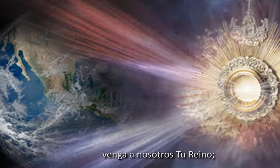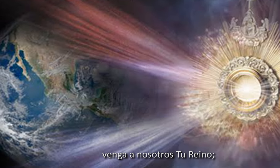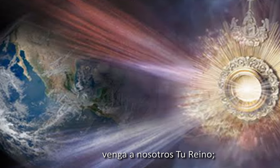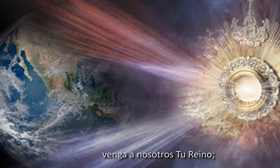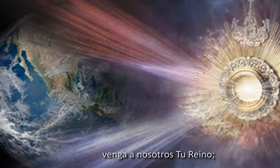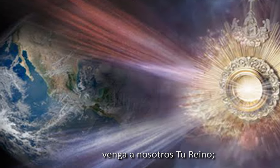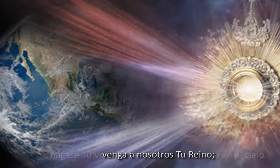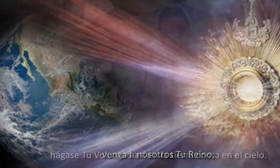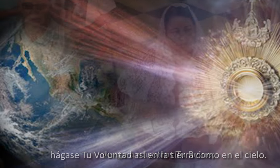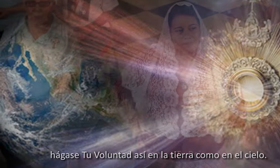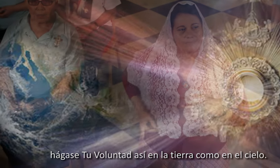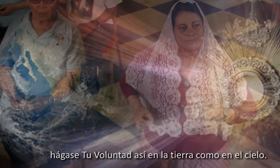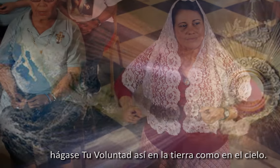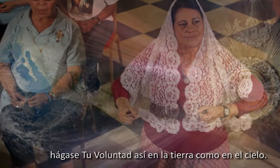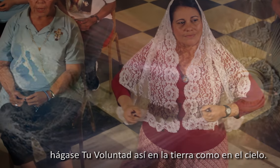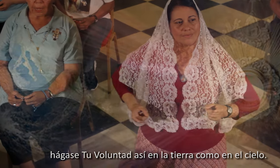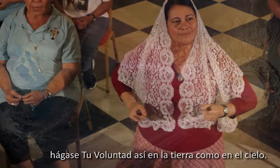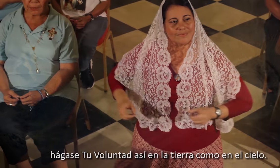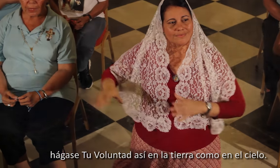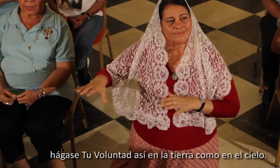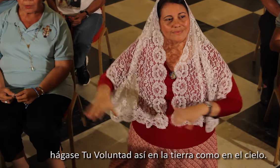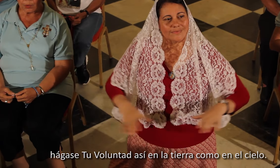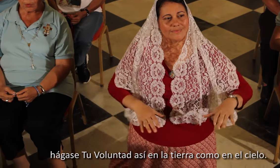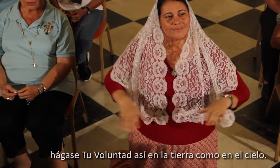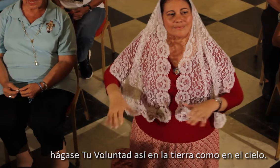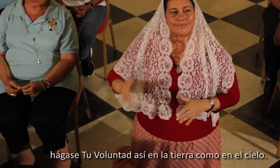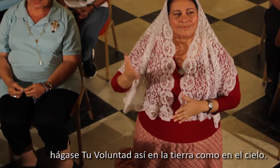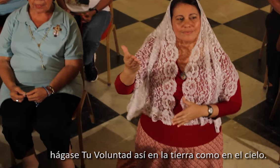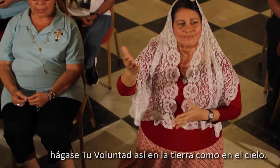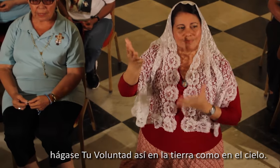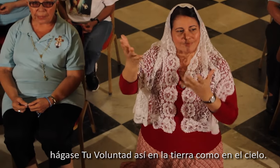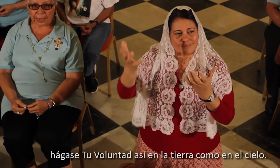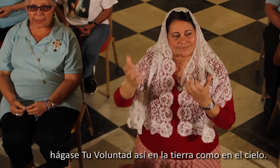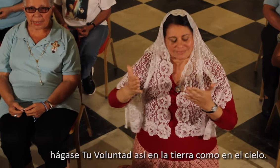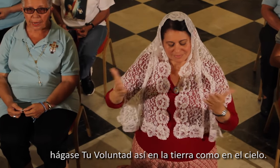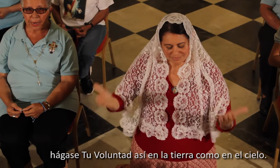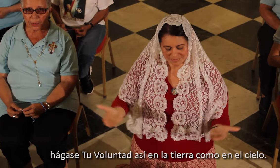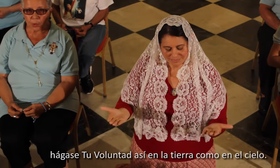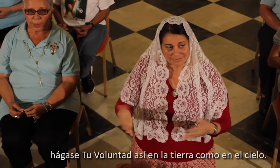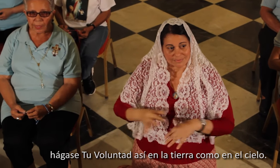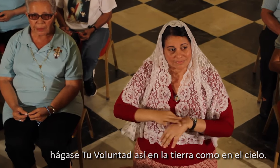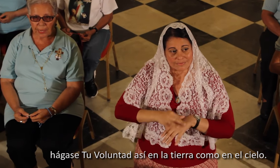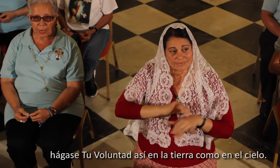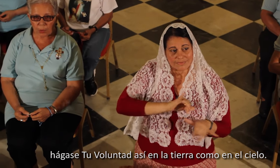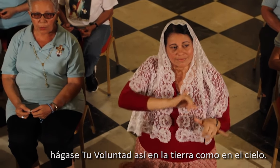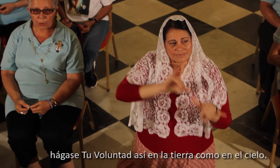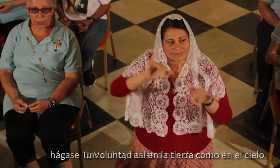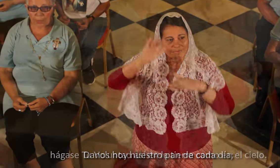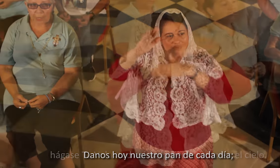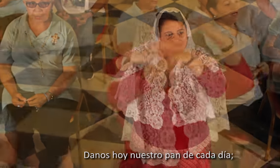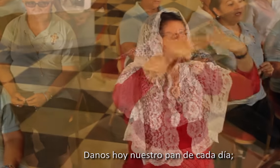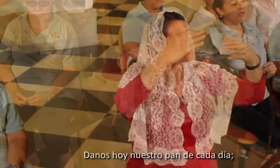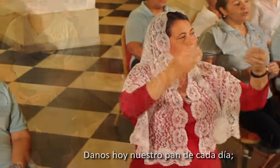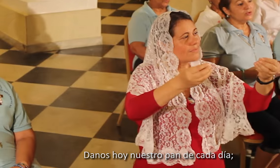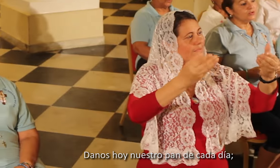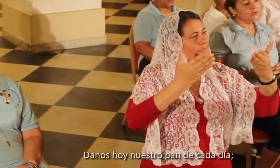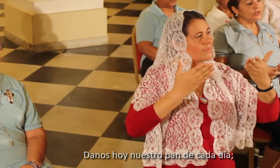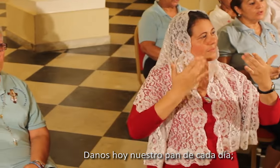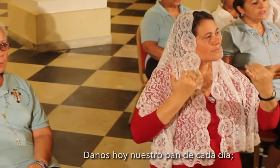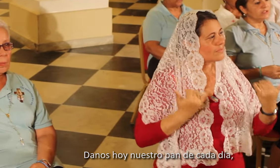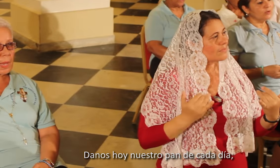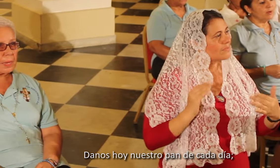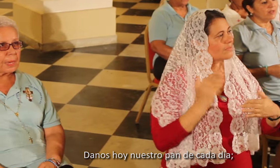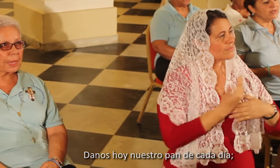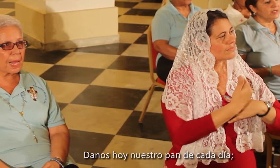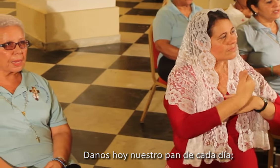nosotros tu reino. Hágase tu voluntad, así en la tierra como en el cielo. Danos